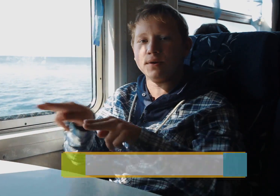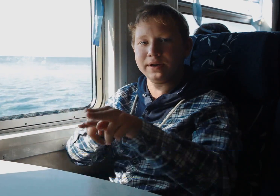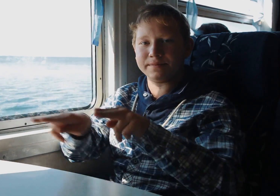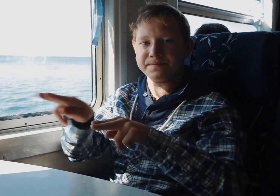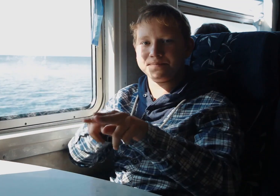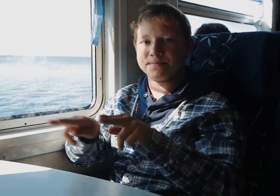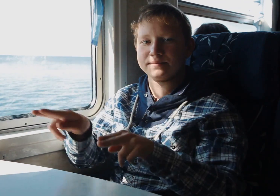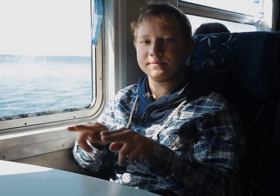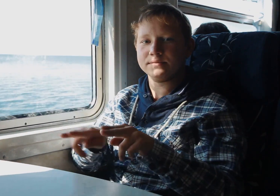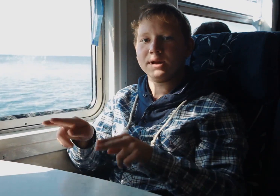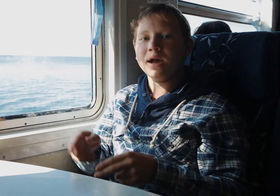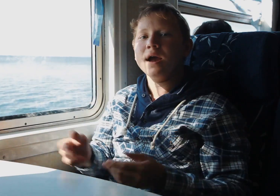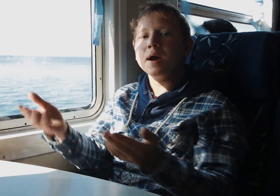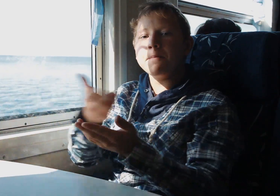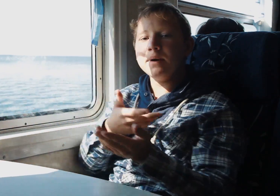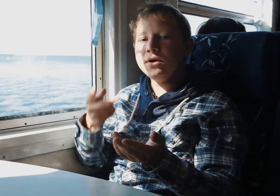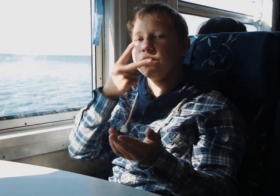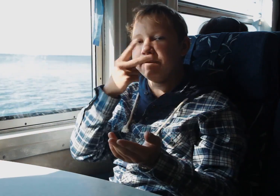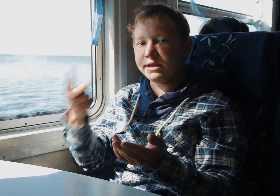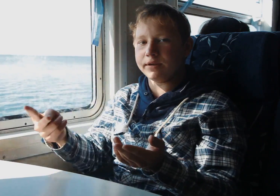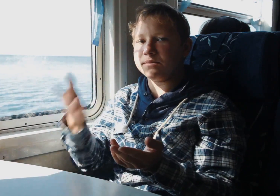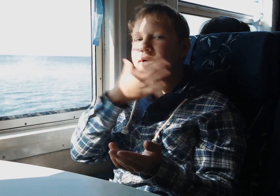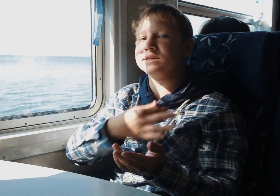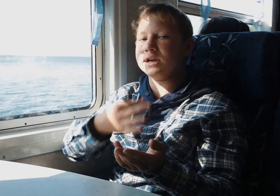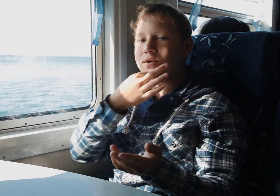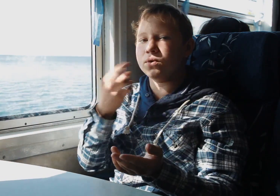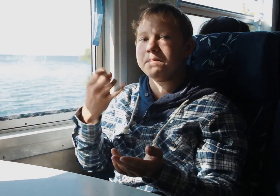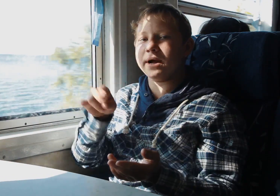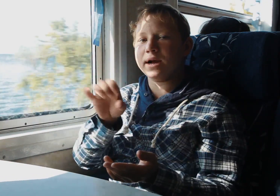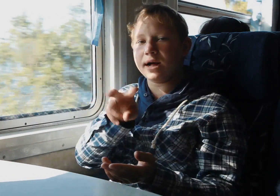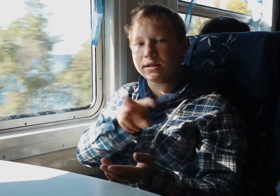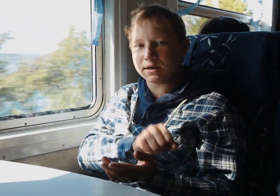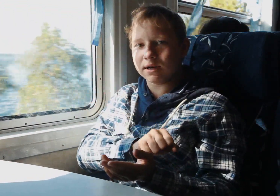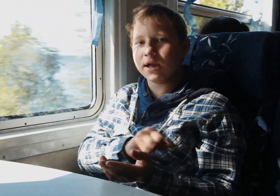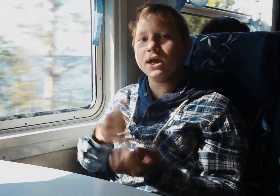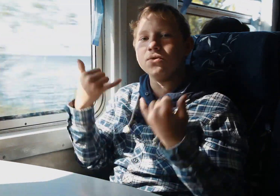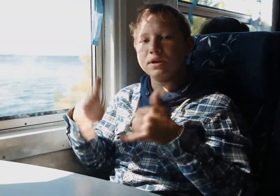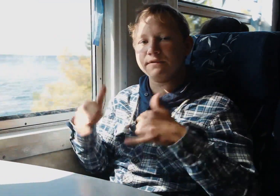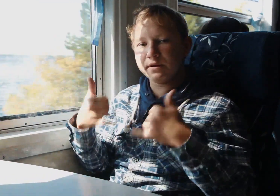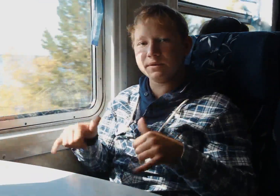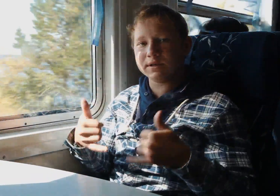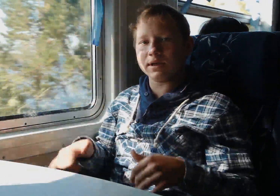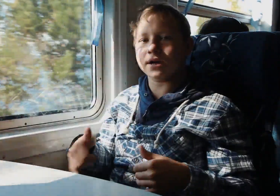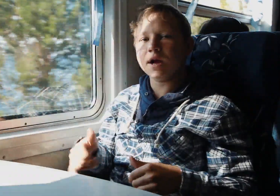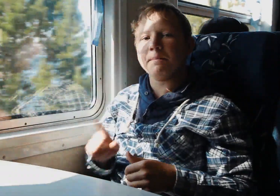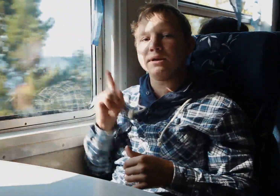дороге. Мы увидим красоту Байкала и удивимся